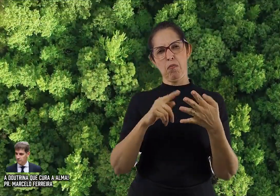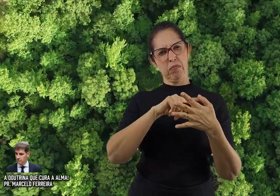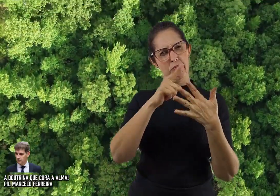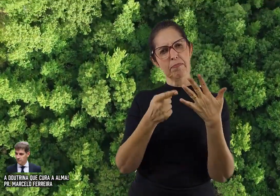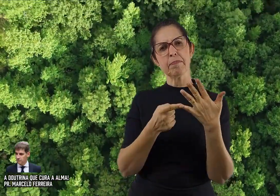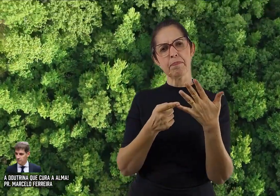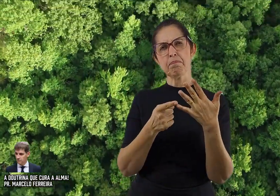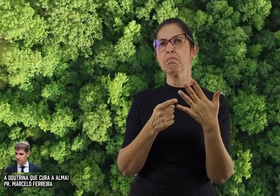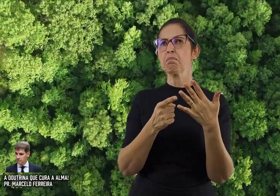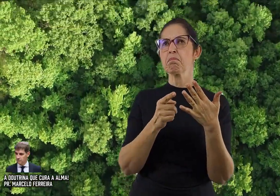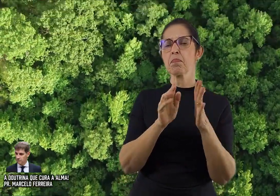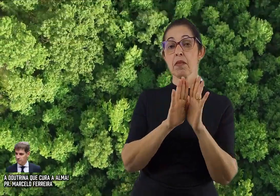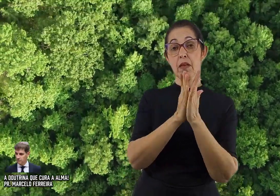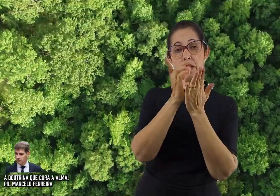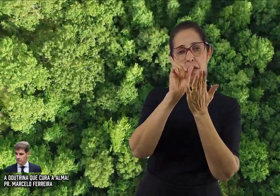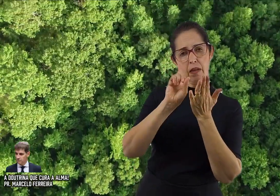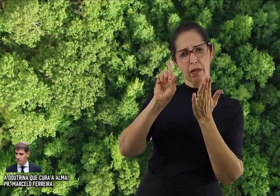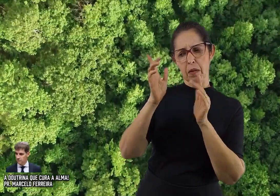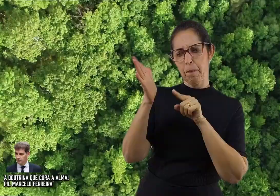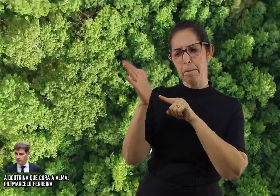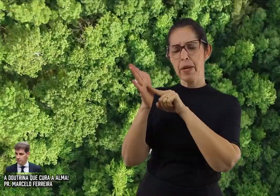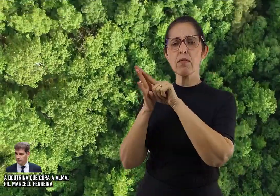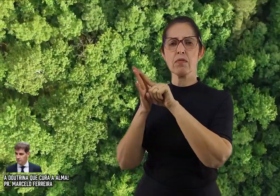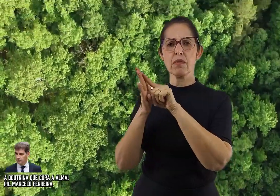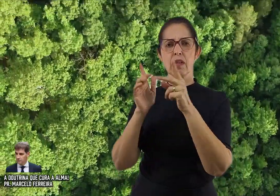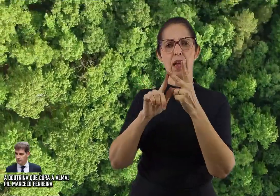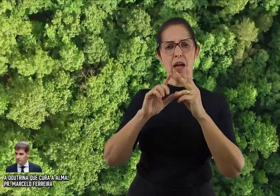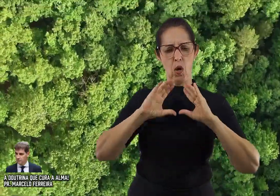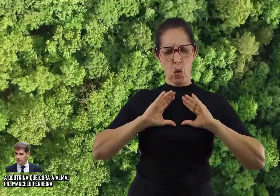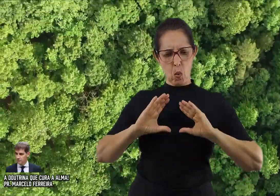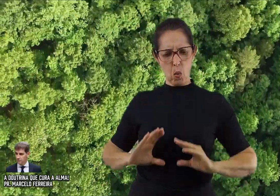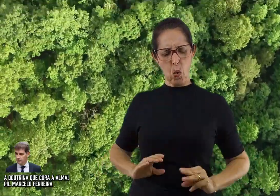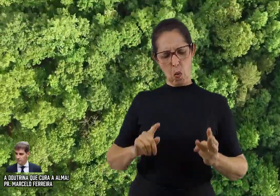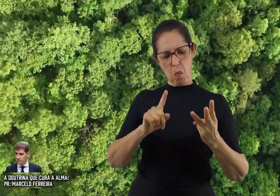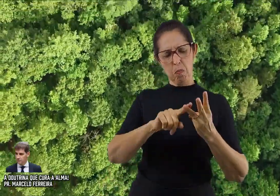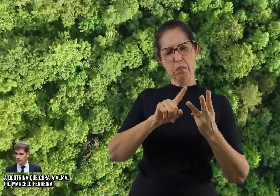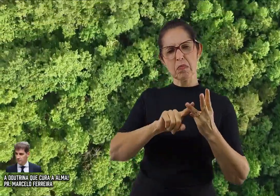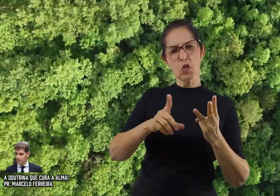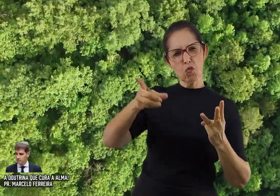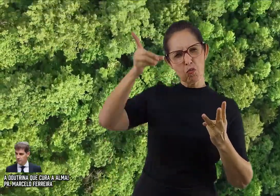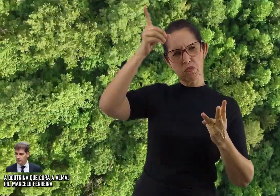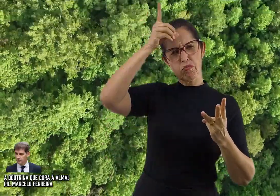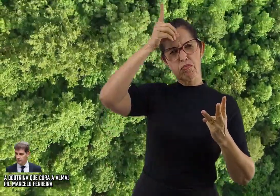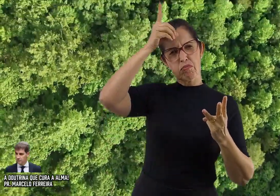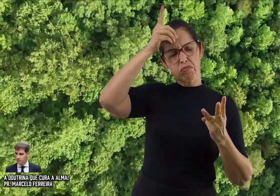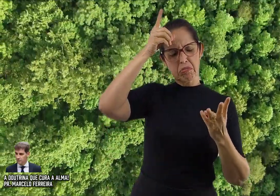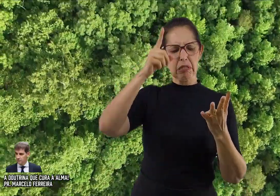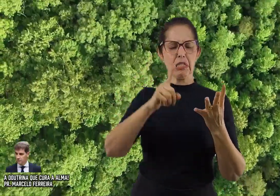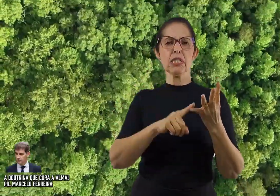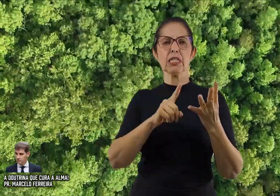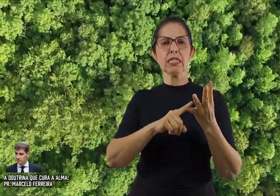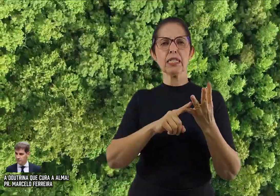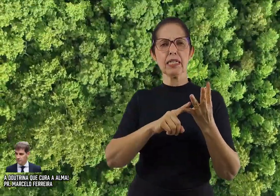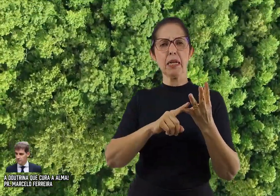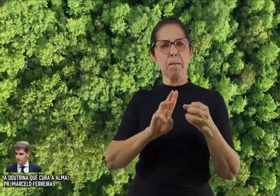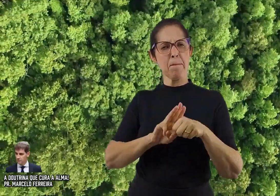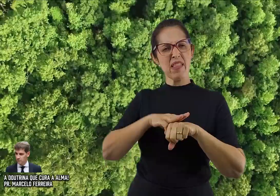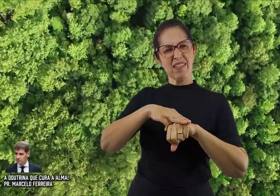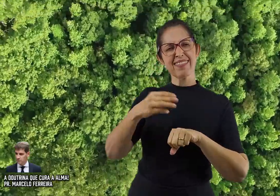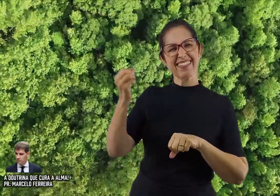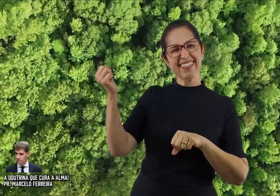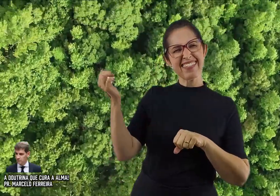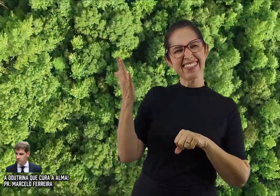doutrinas? Consultar o Senhor, corpo, a doutrina dos dons espirituais, a doutrina do ministério